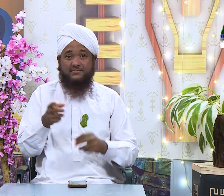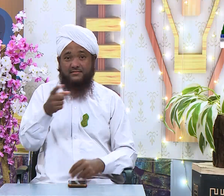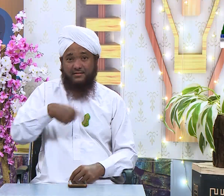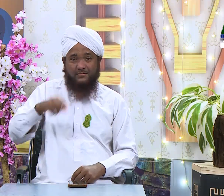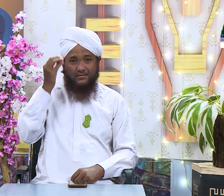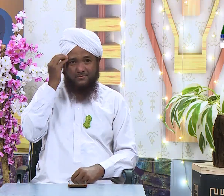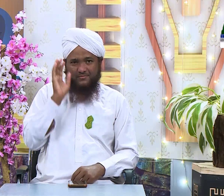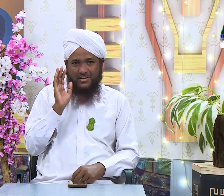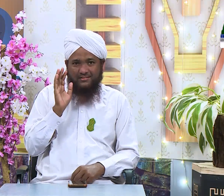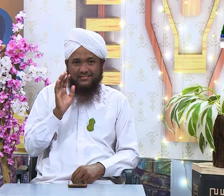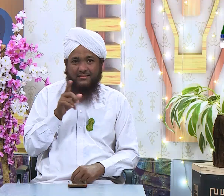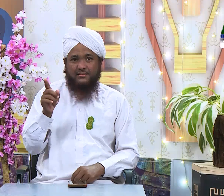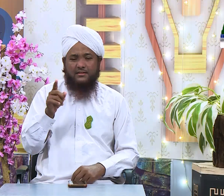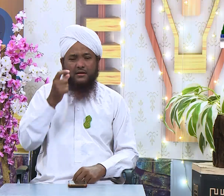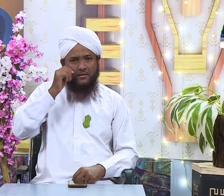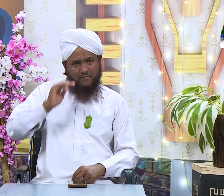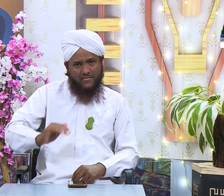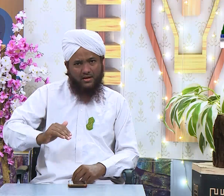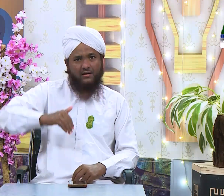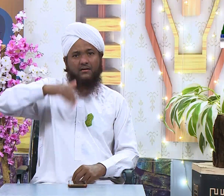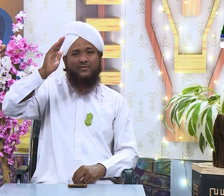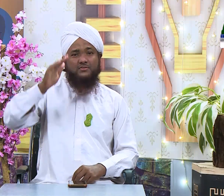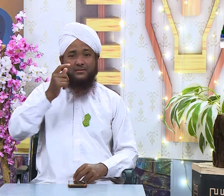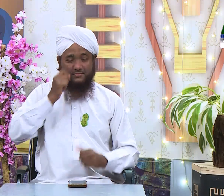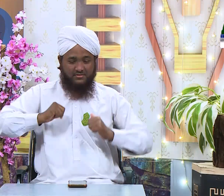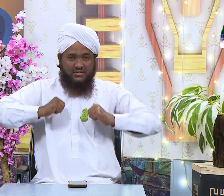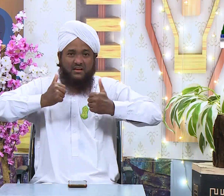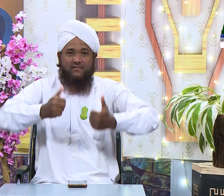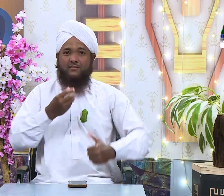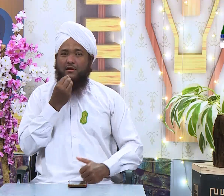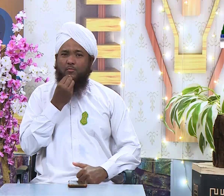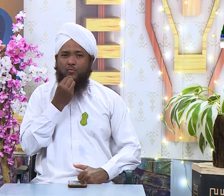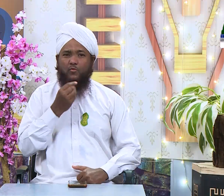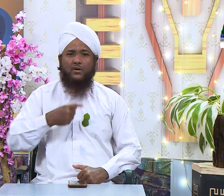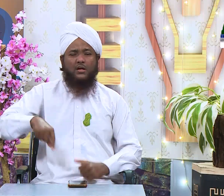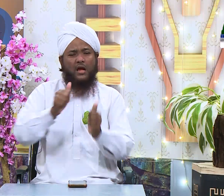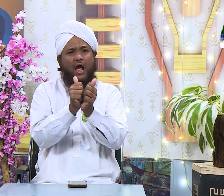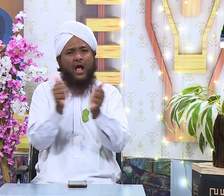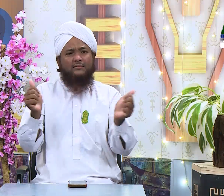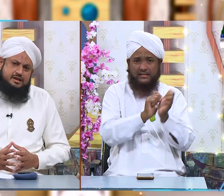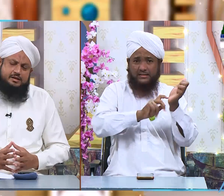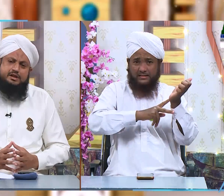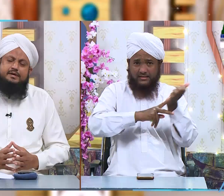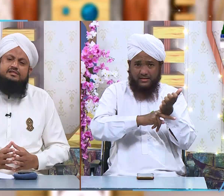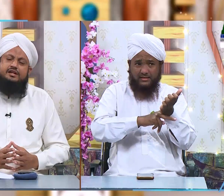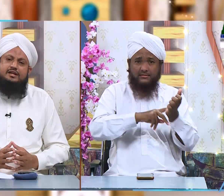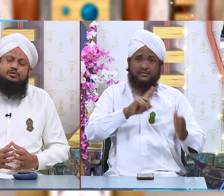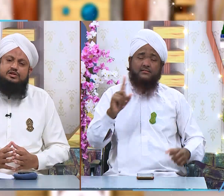وسلم، کہ چھوٹا ہو یا بڑا، جوان ہو یا بوڑھا، آزاد ہو یا قید، نبی پاک صلی اللہ تعالی